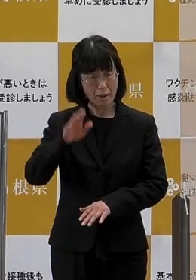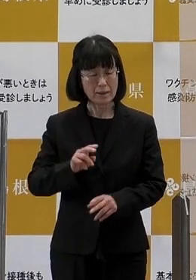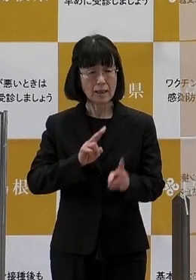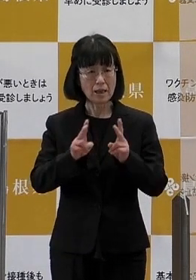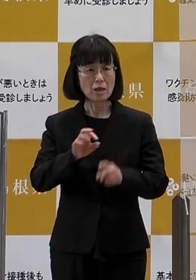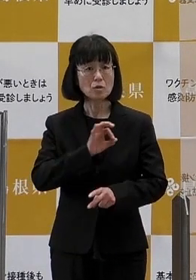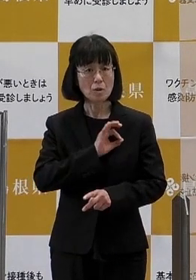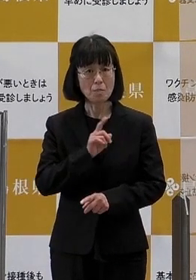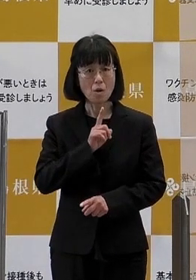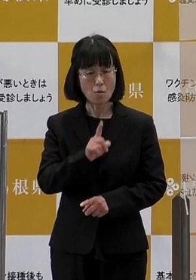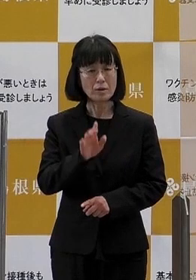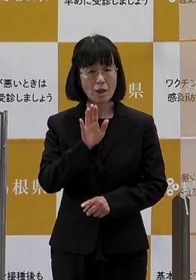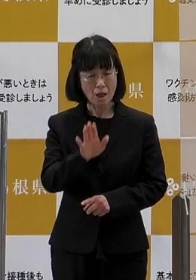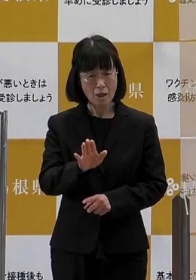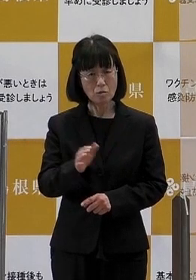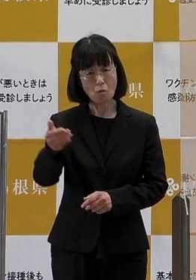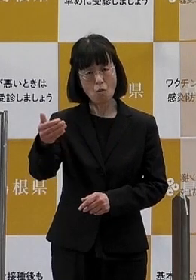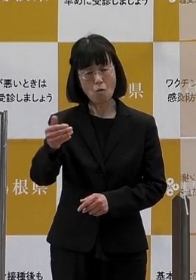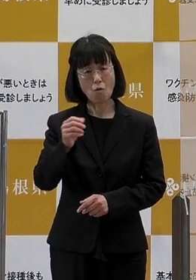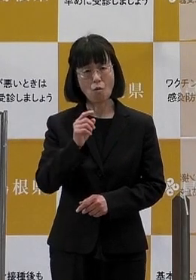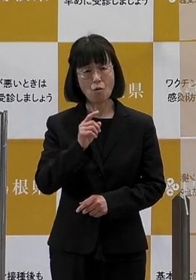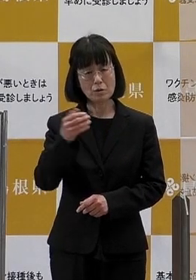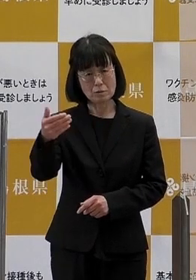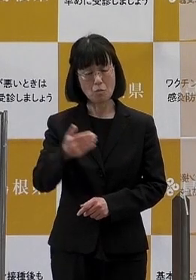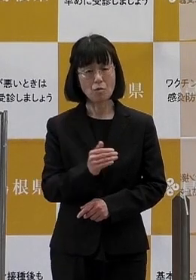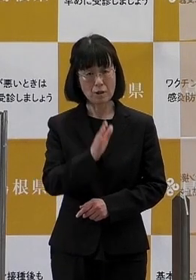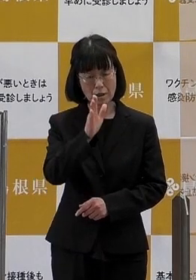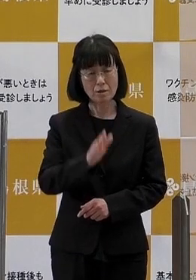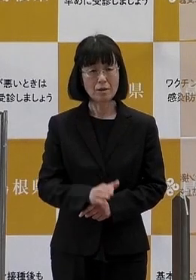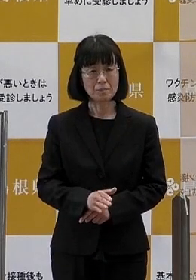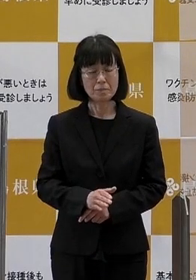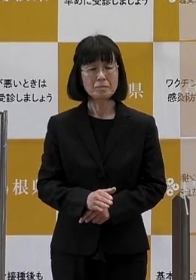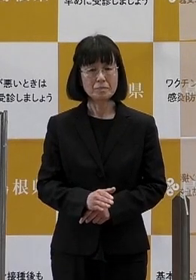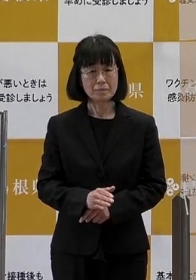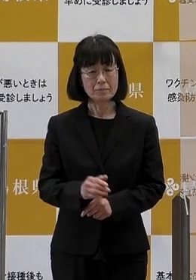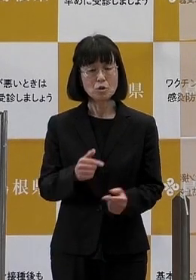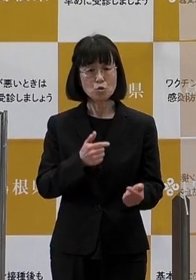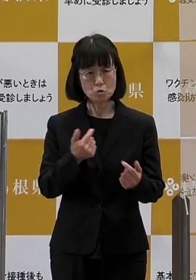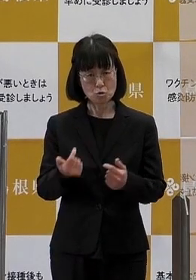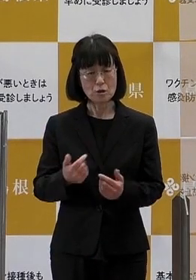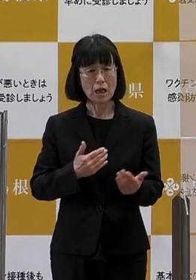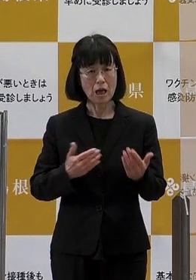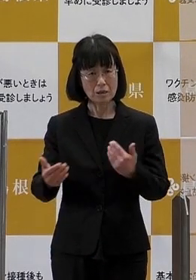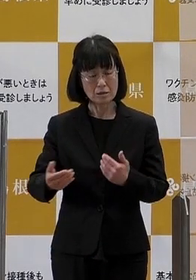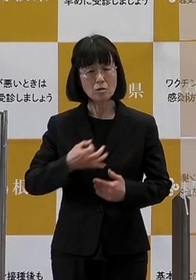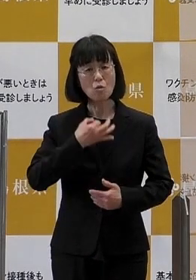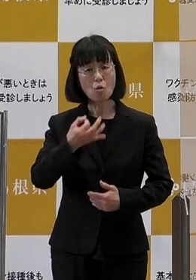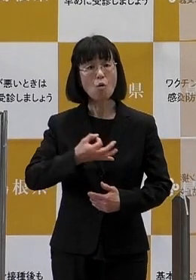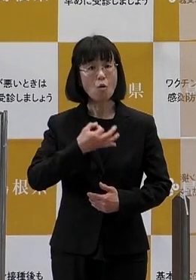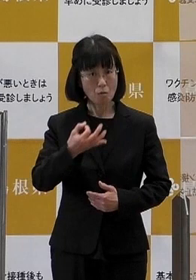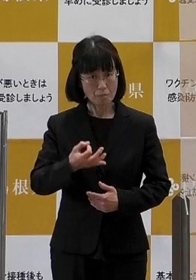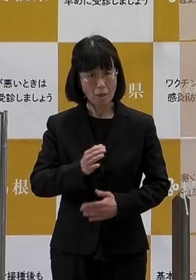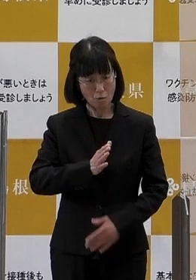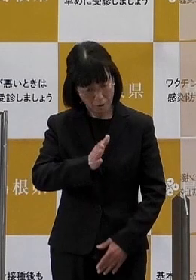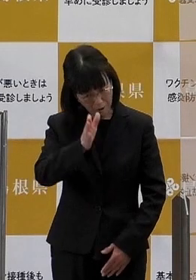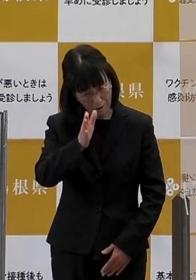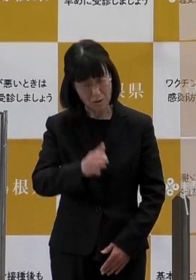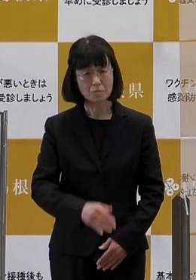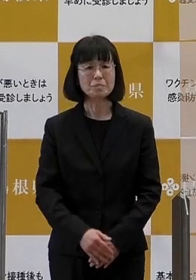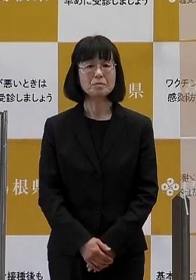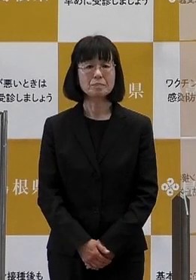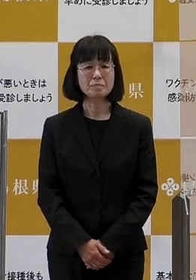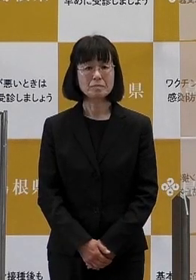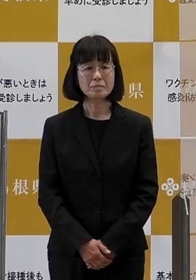をご発言いただいた後にお願いをいたします。またご発言の際にはゆっくりと大きな声でご発言をいただきますようお願いをいたします